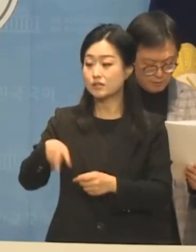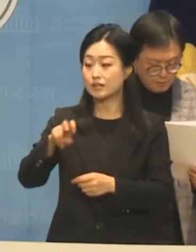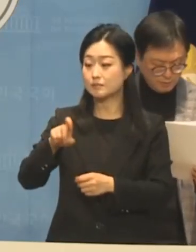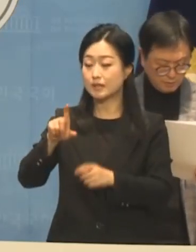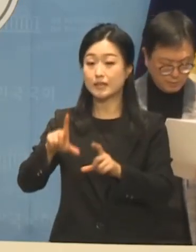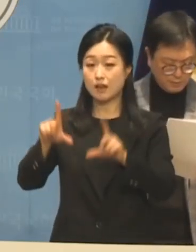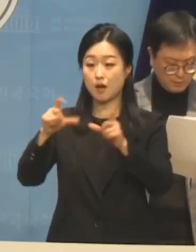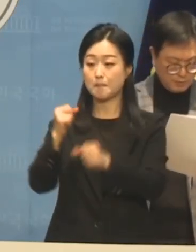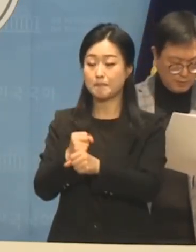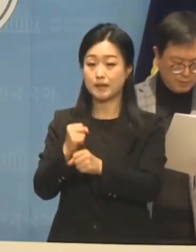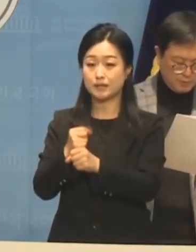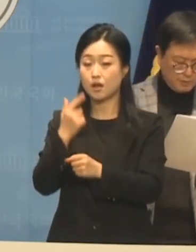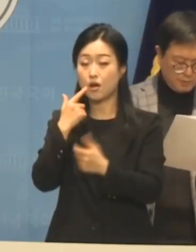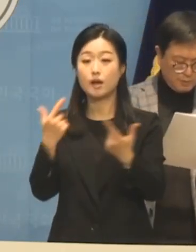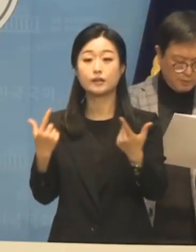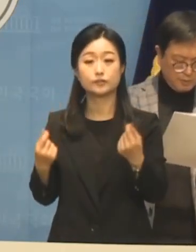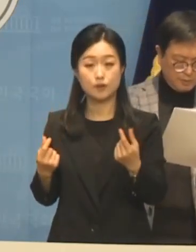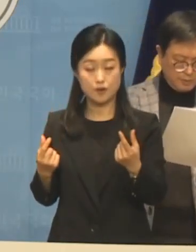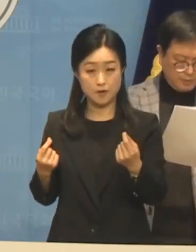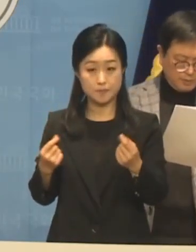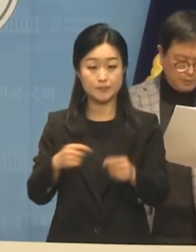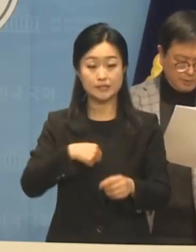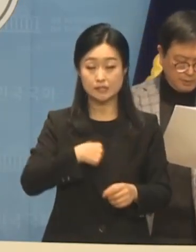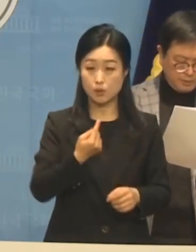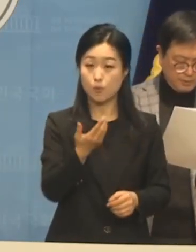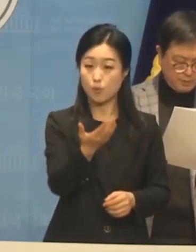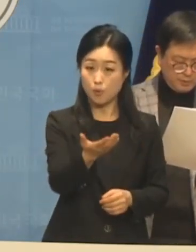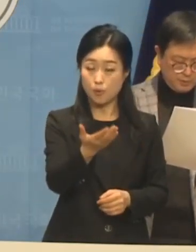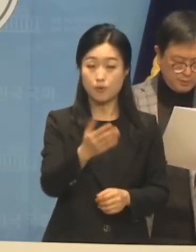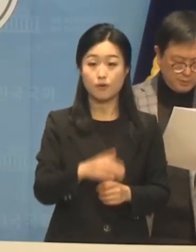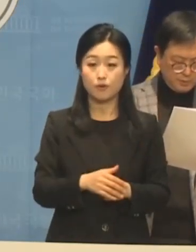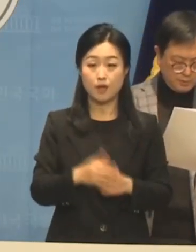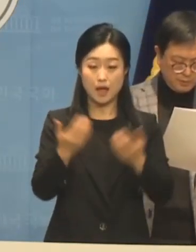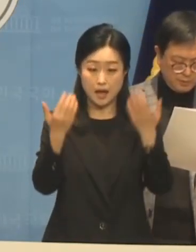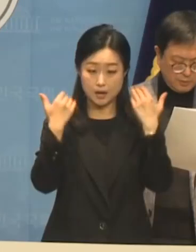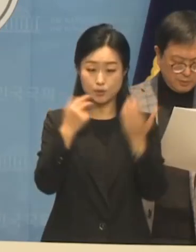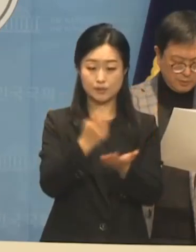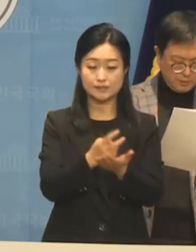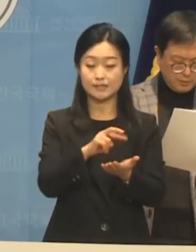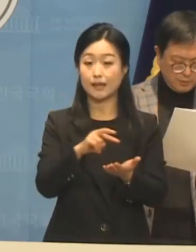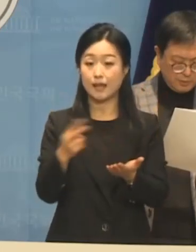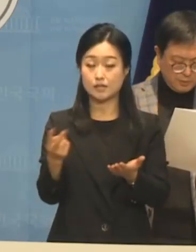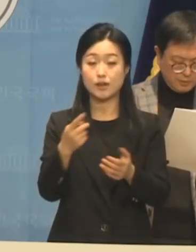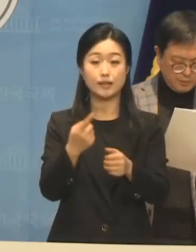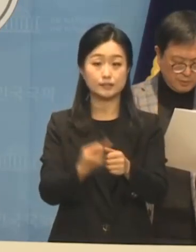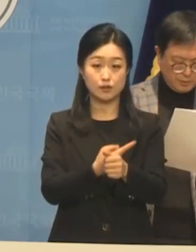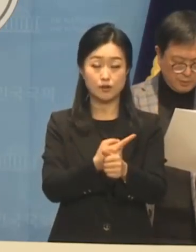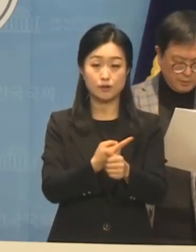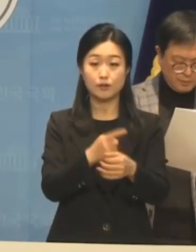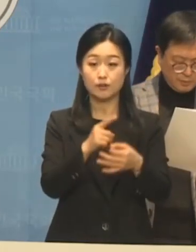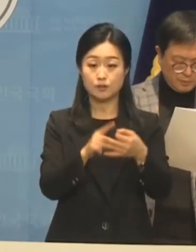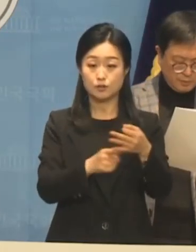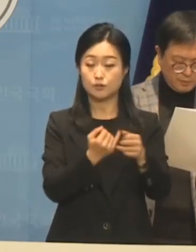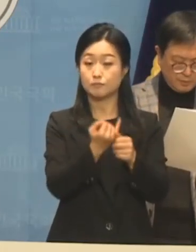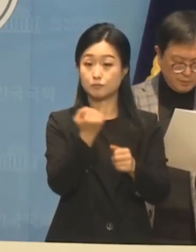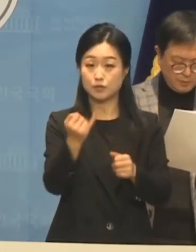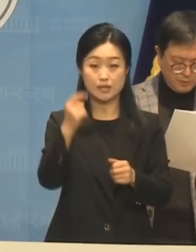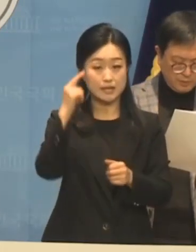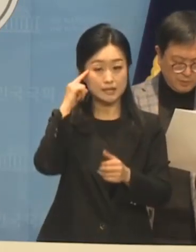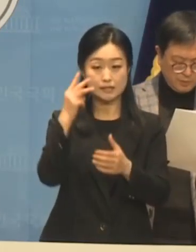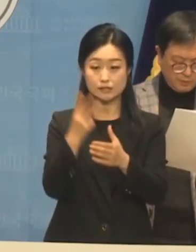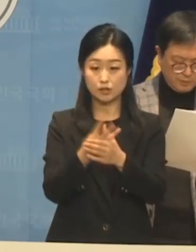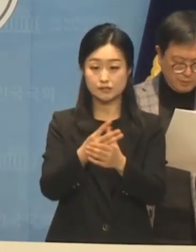2021년에 만든 것과 같이 자체 학칙을 즉각 개정해 김 여사의 석사